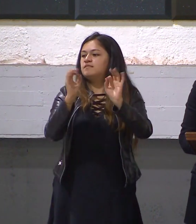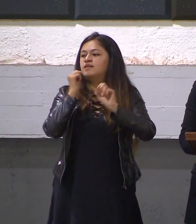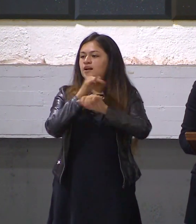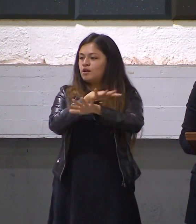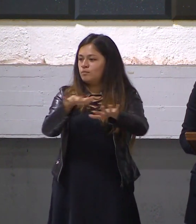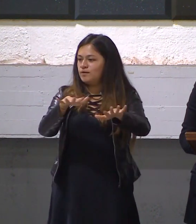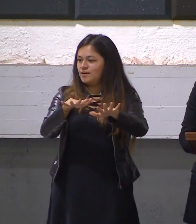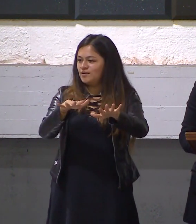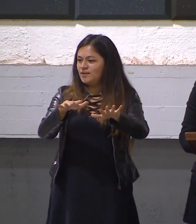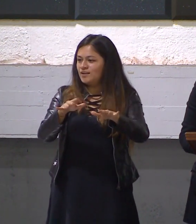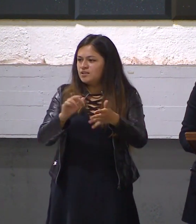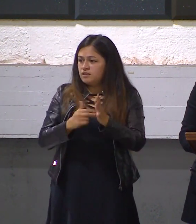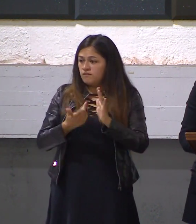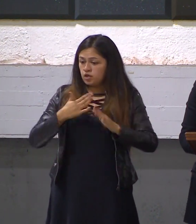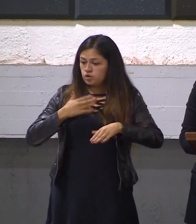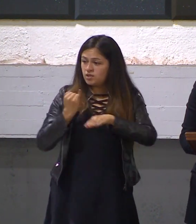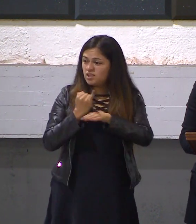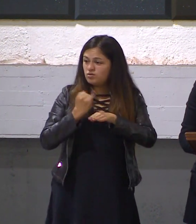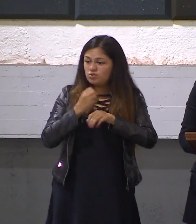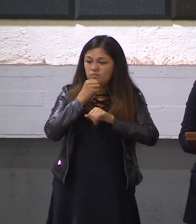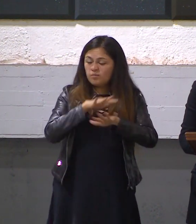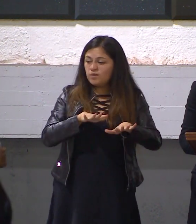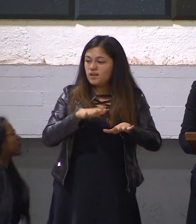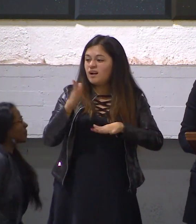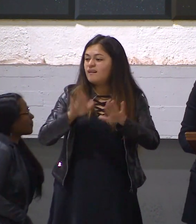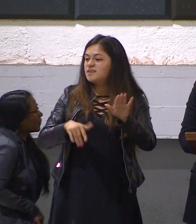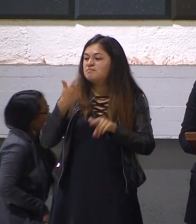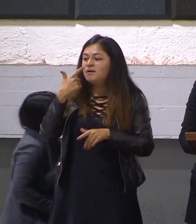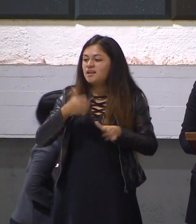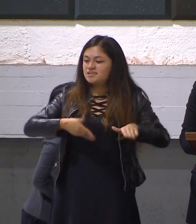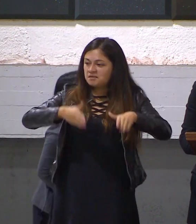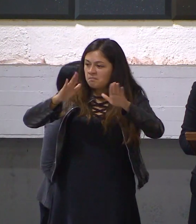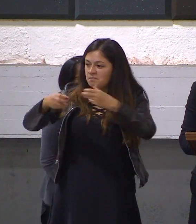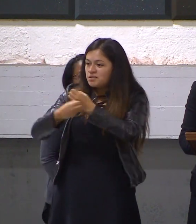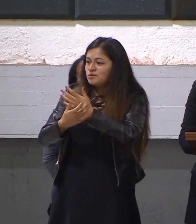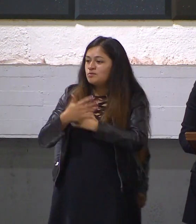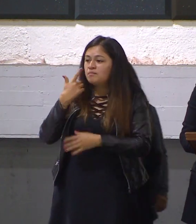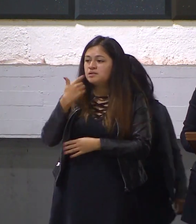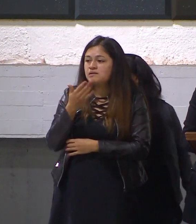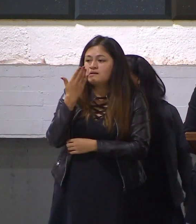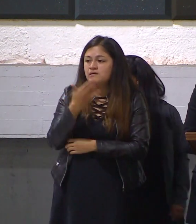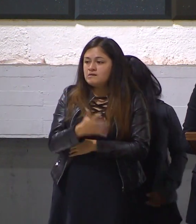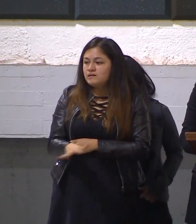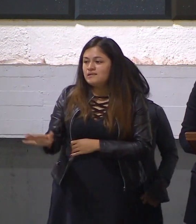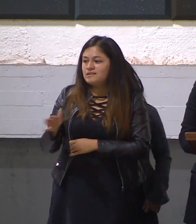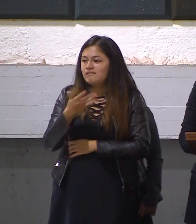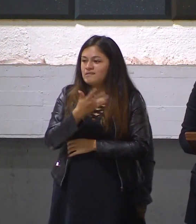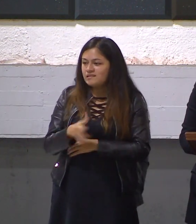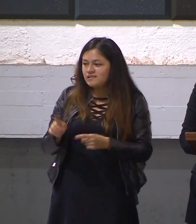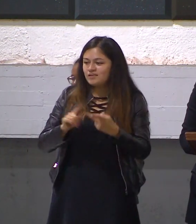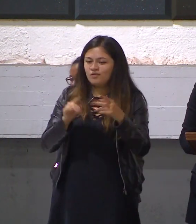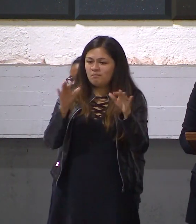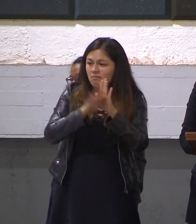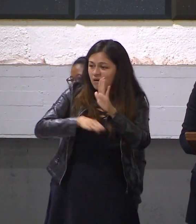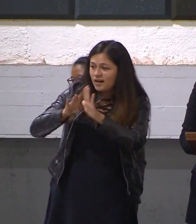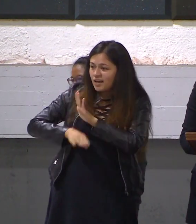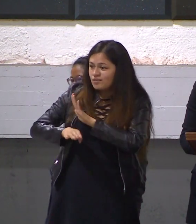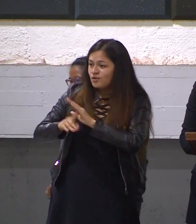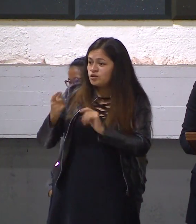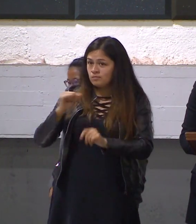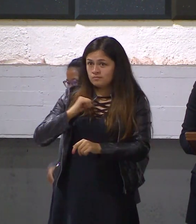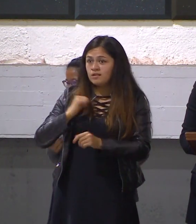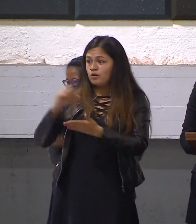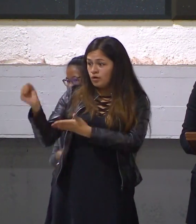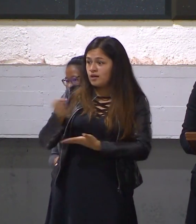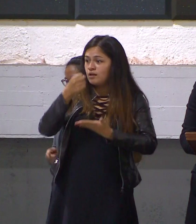instituciones públicas siempre los diseños lo más económico lo más barato así tengamos los